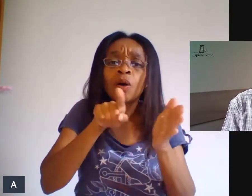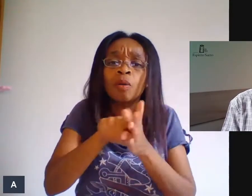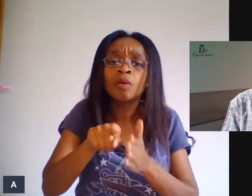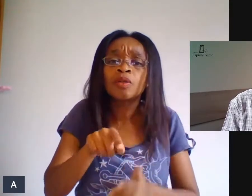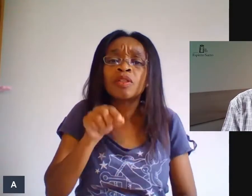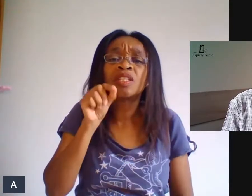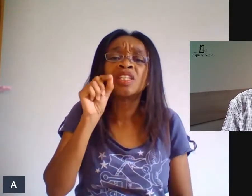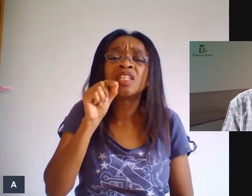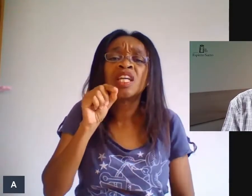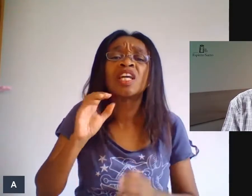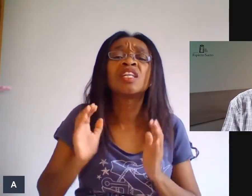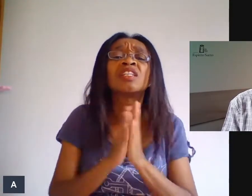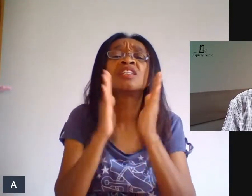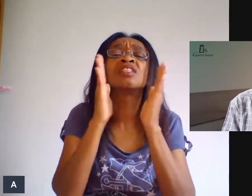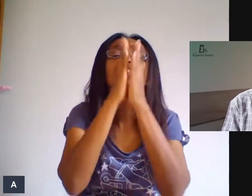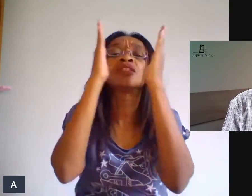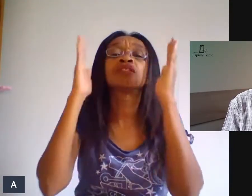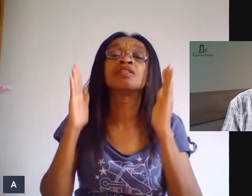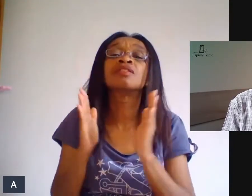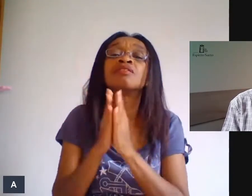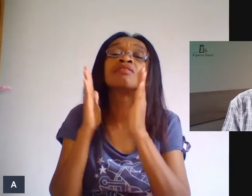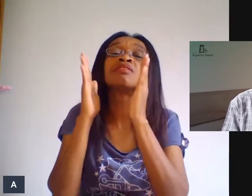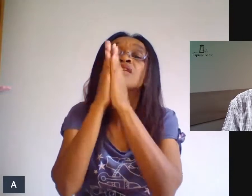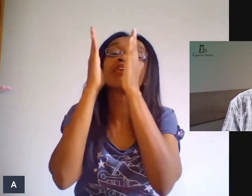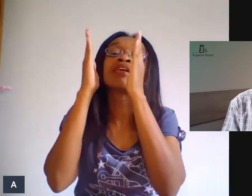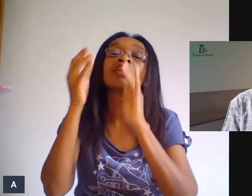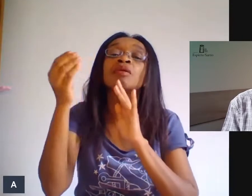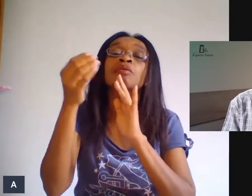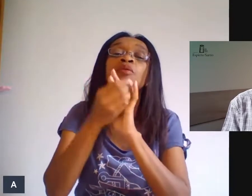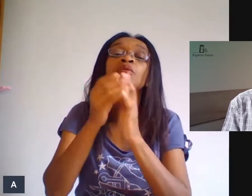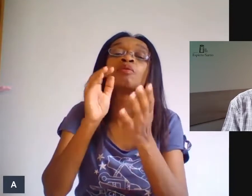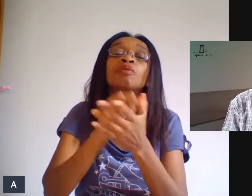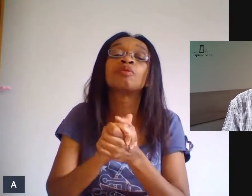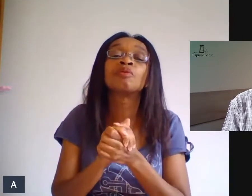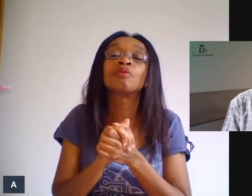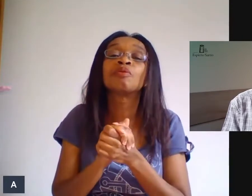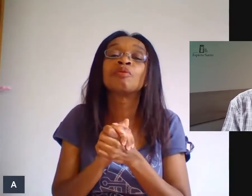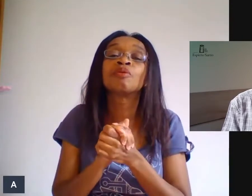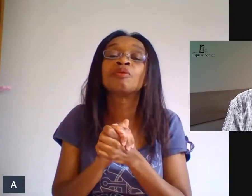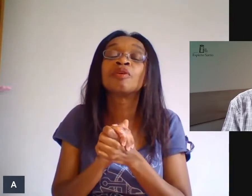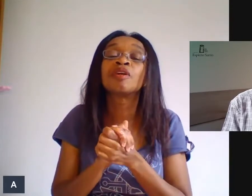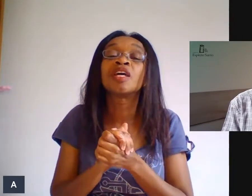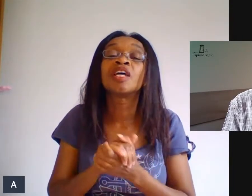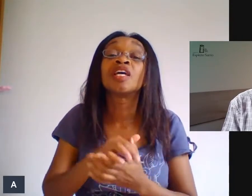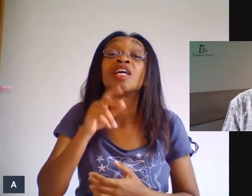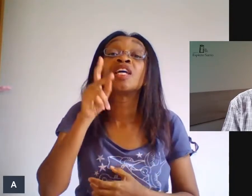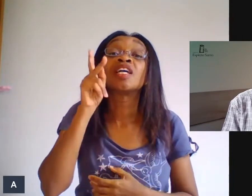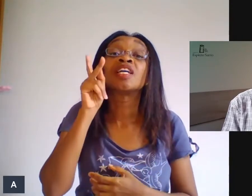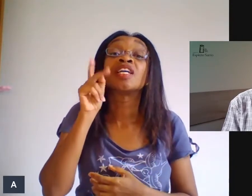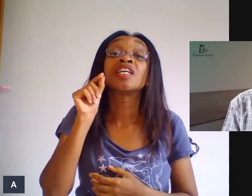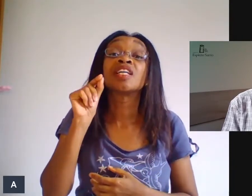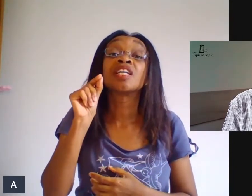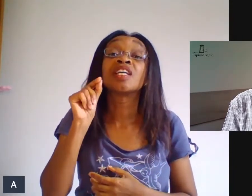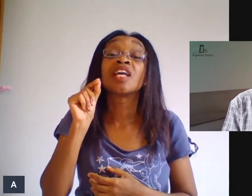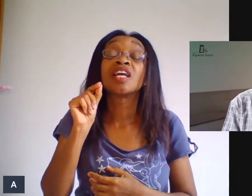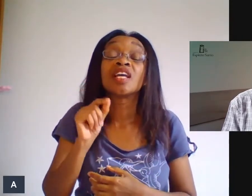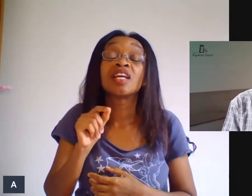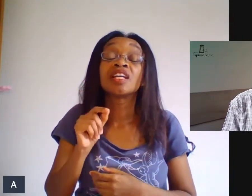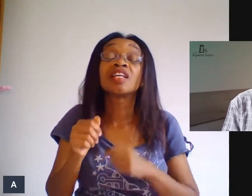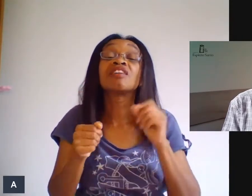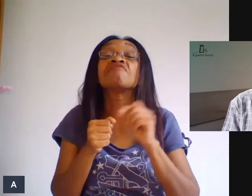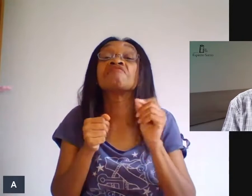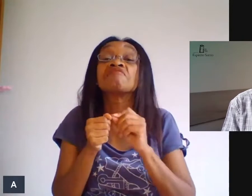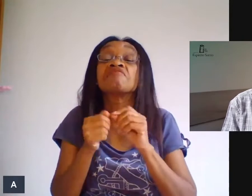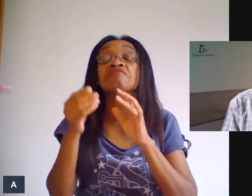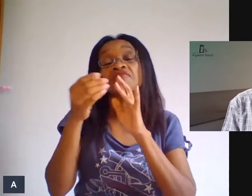celebra o matrimônio? Quem é o presidente, o ministro do